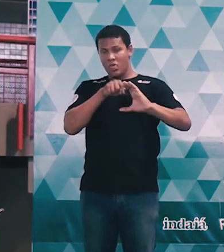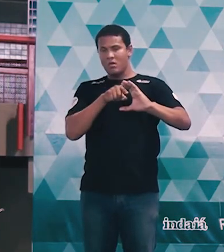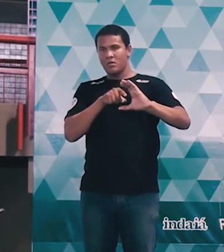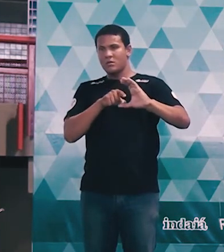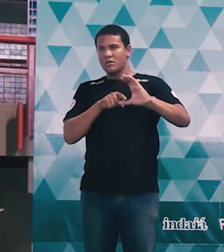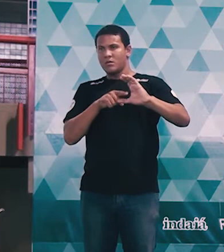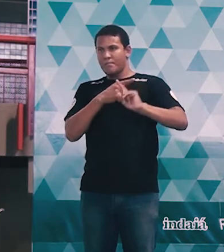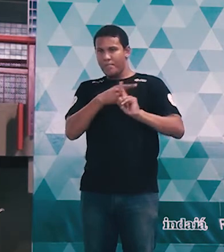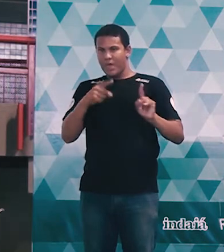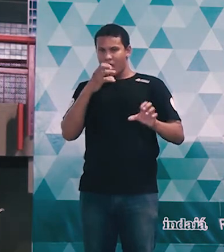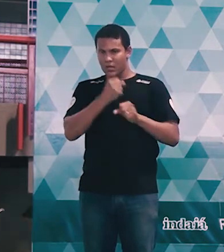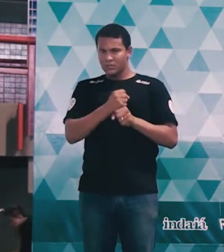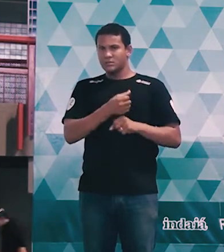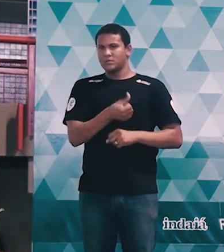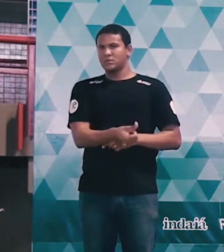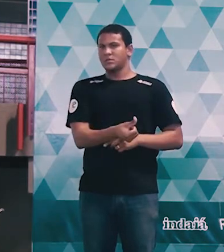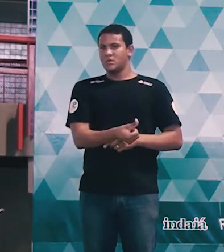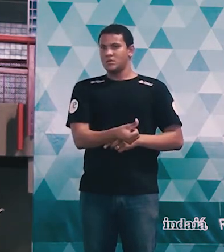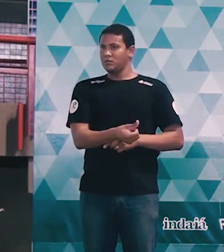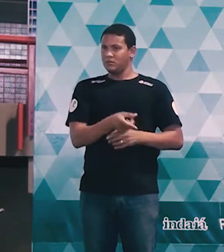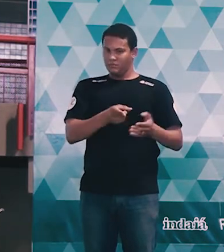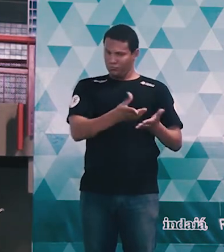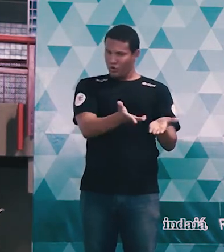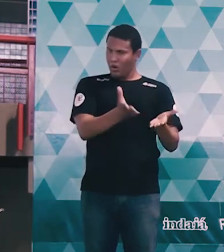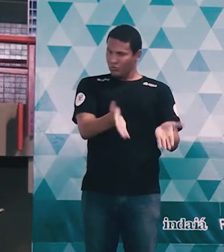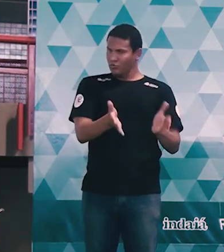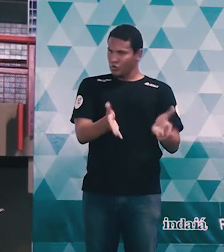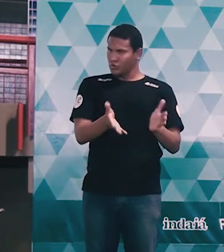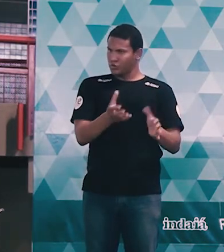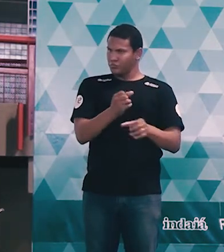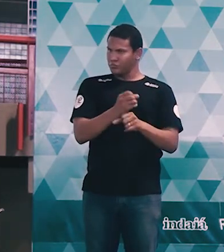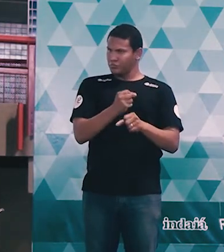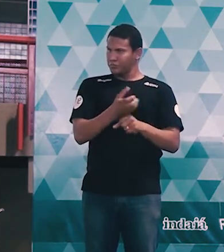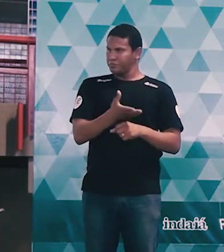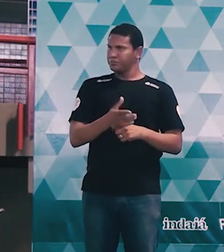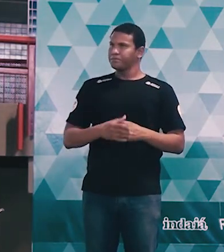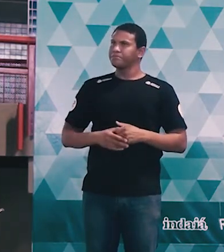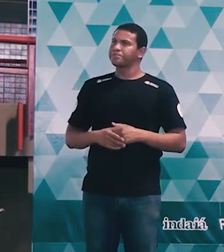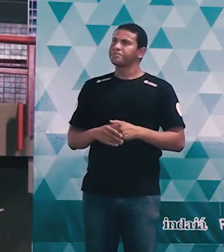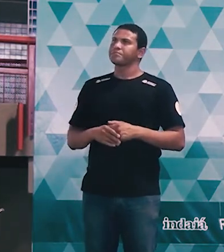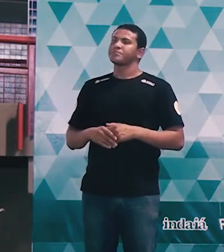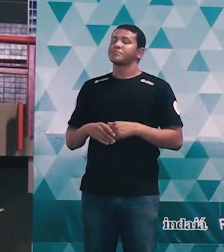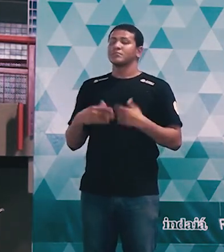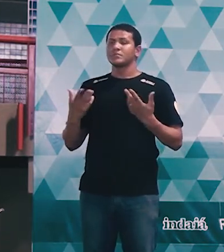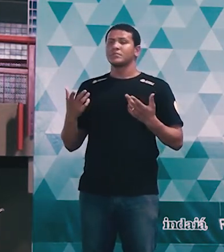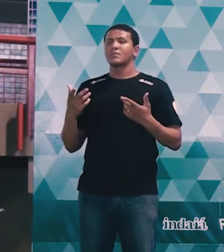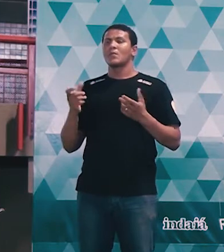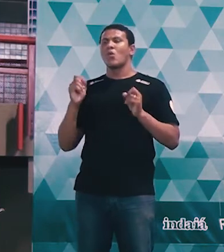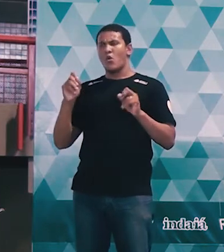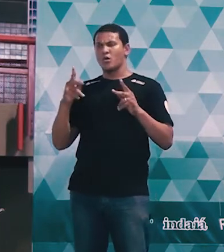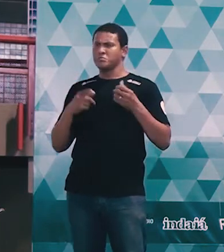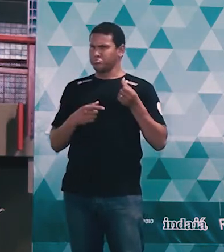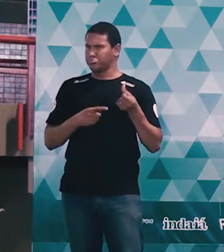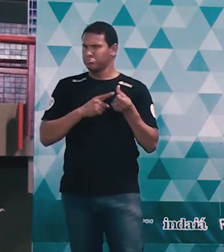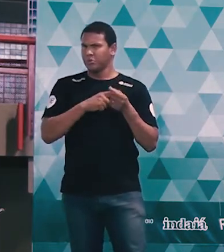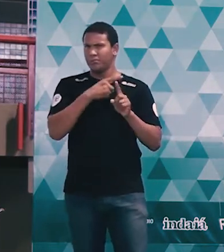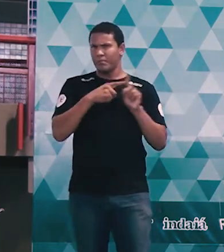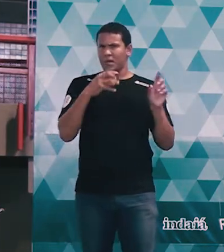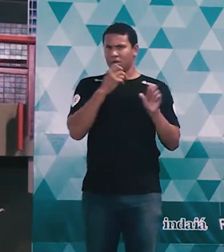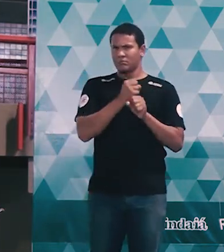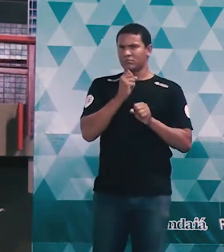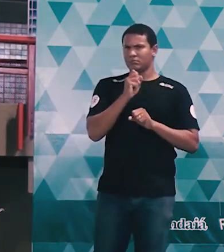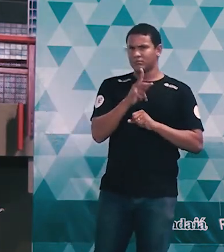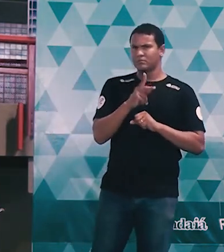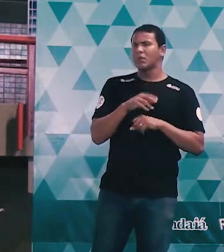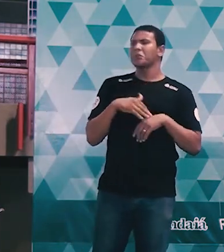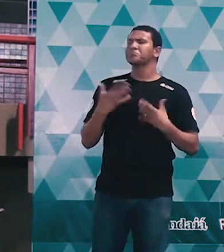é 6. Foi o cálculo que a gente acabou de desenvolver. Tudo bem. Alexandre, e agora que eu já sei que a média é 6, o